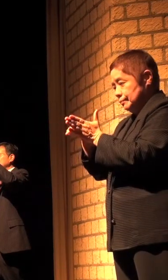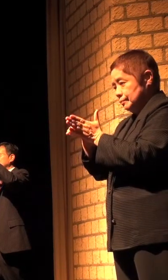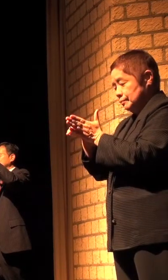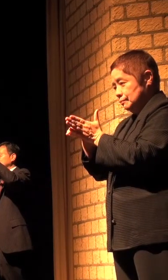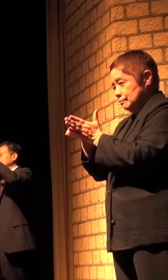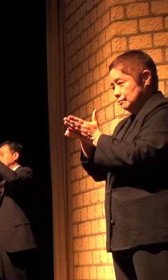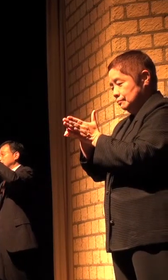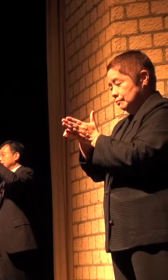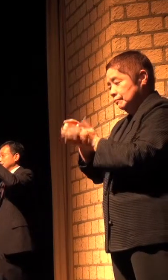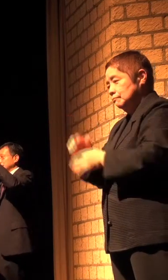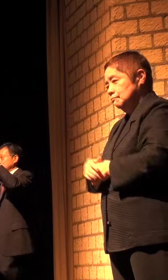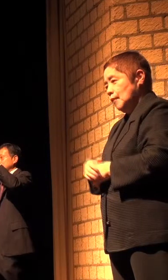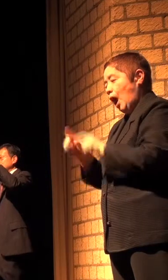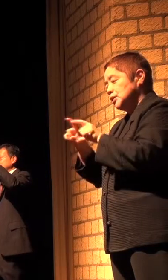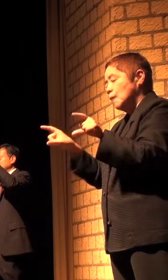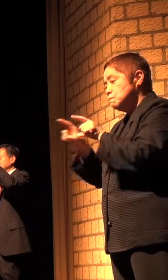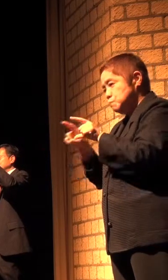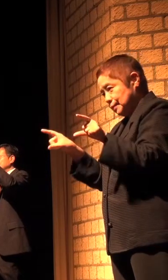なんていうんですかね、やっぱり